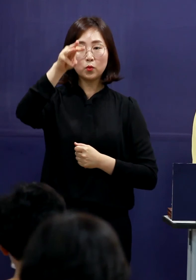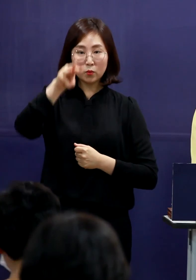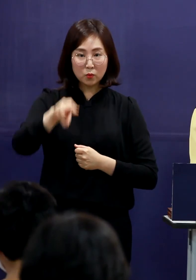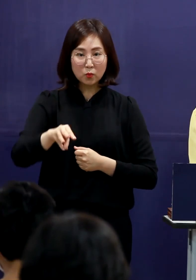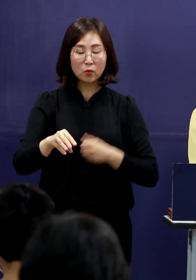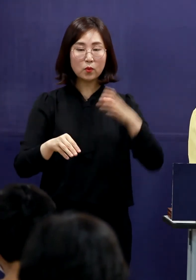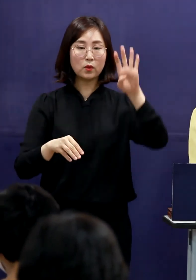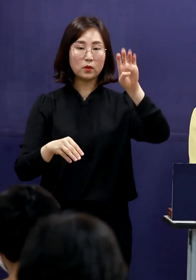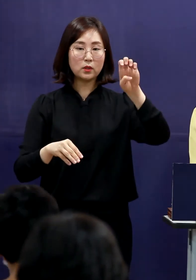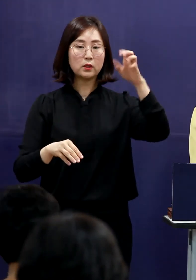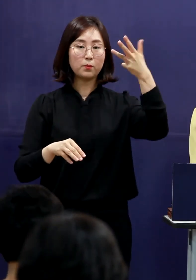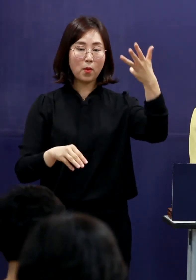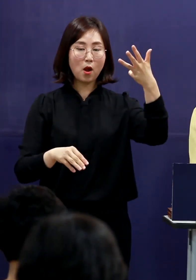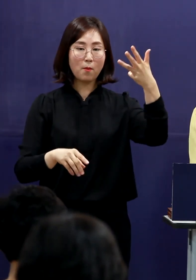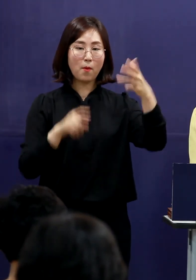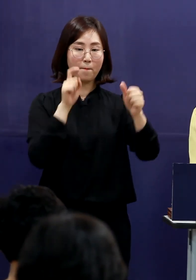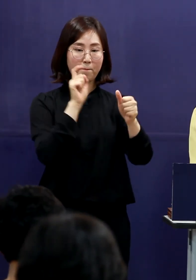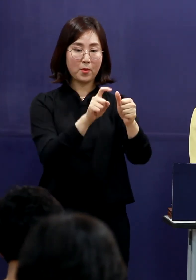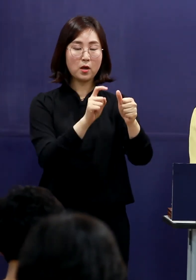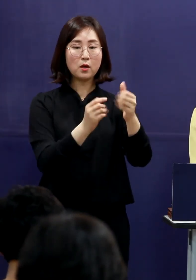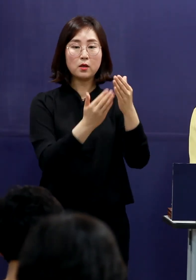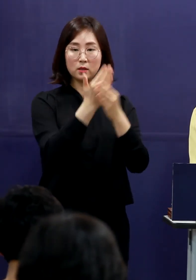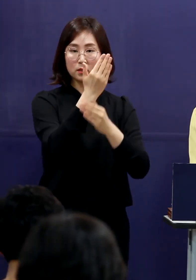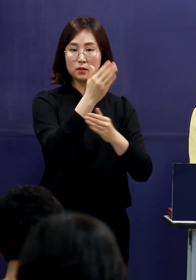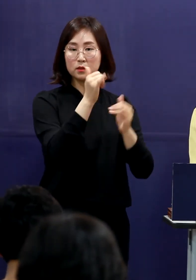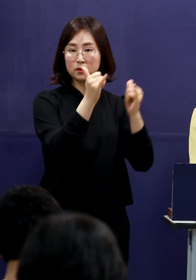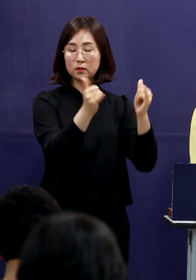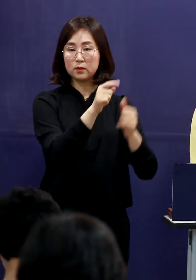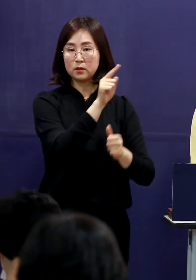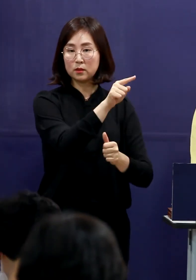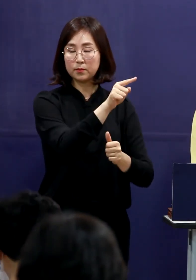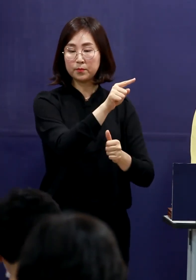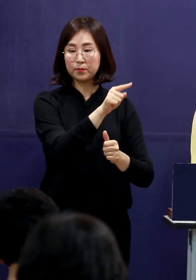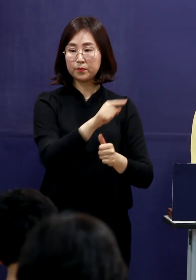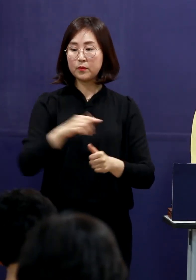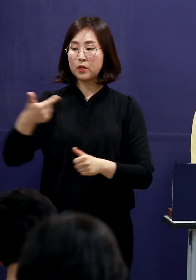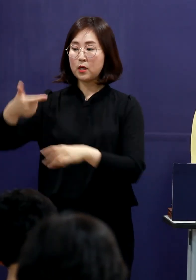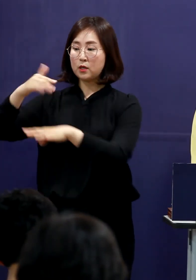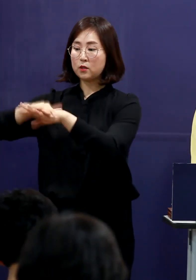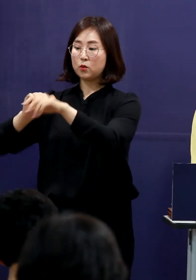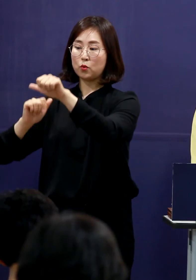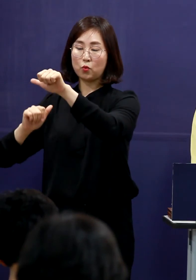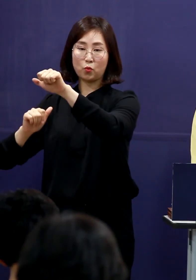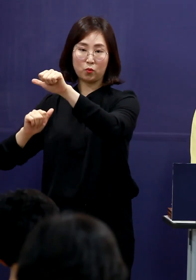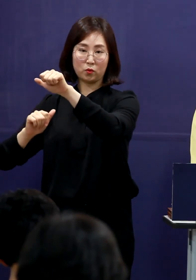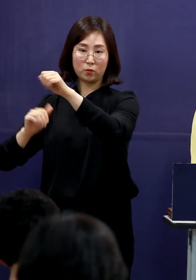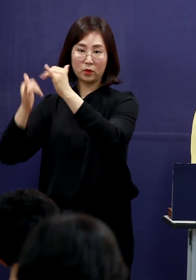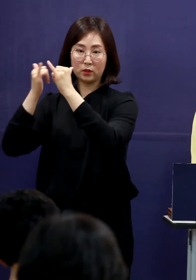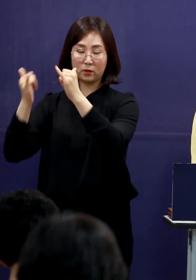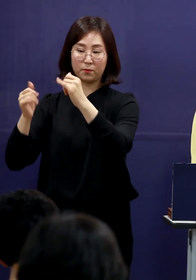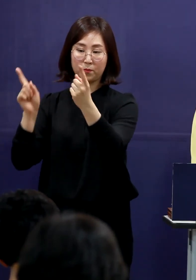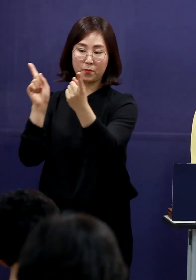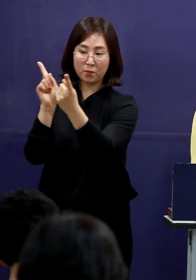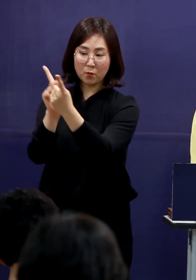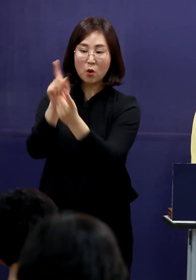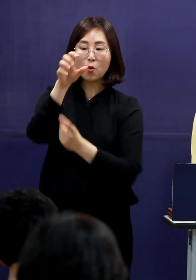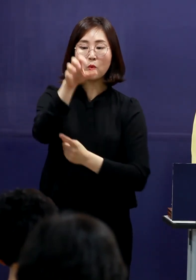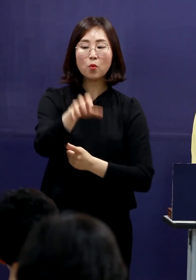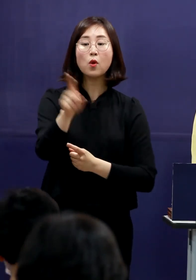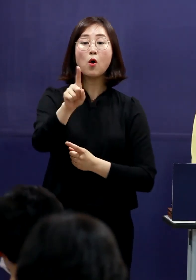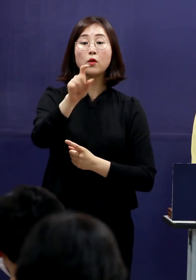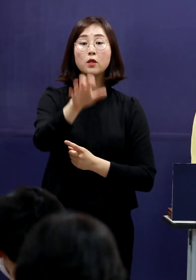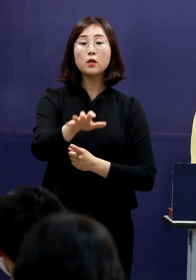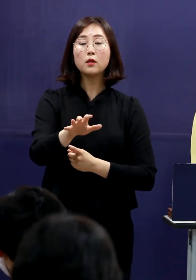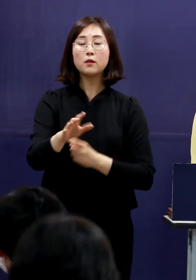환자가 55번 대전 55번 확진자하고 접촉한 곳이